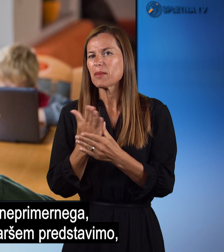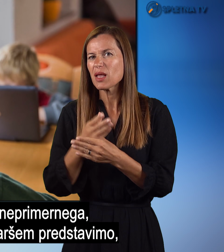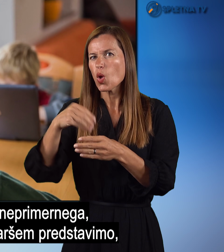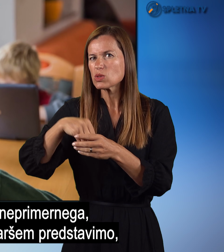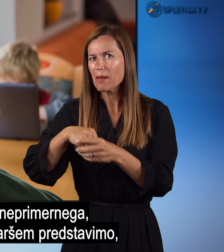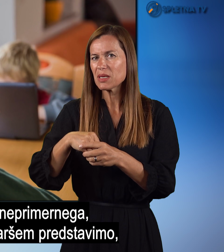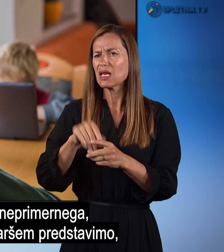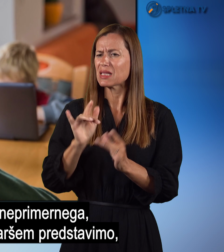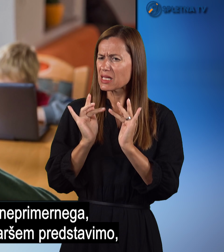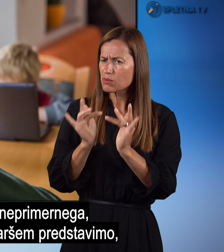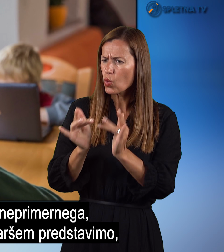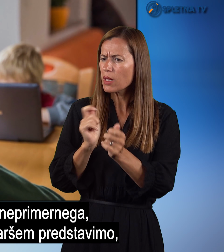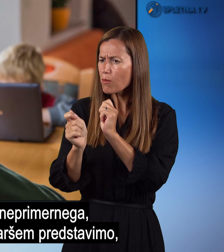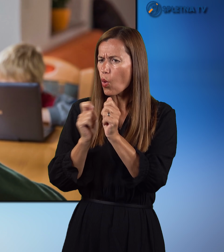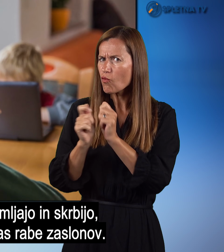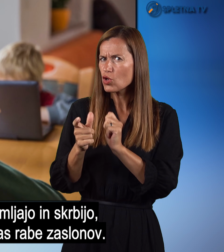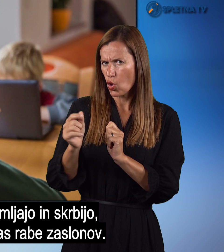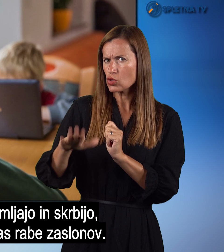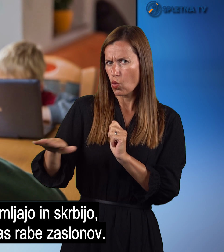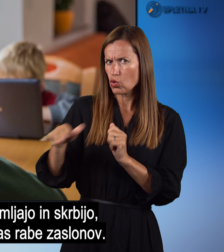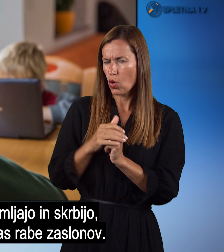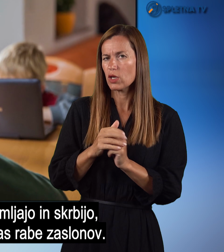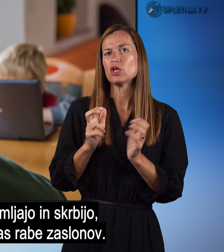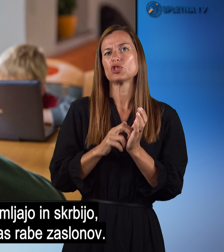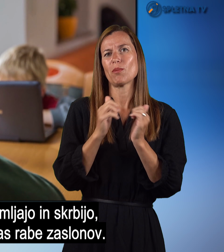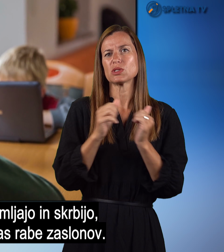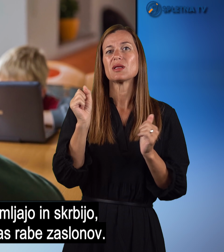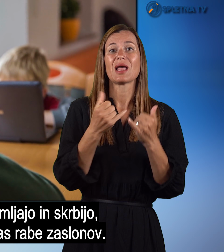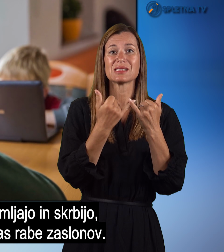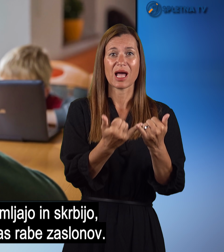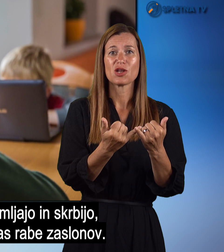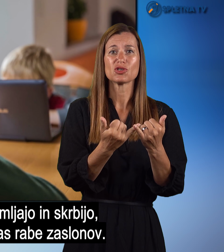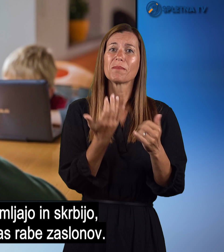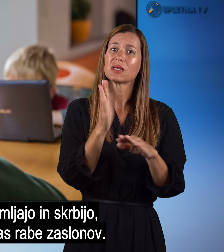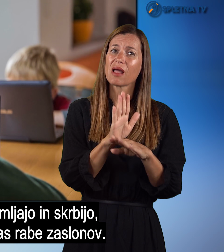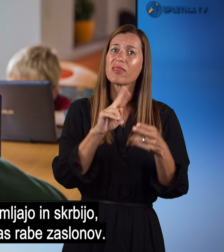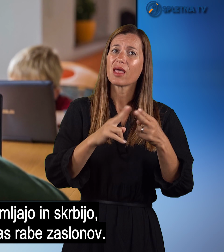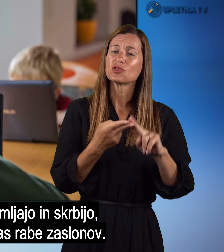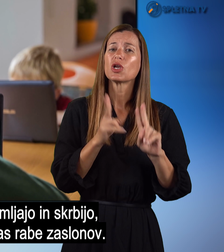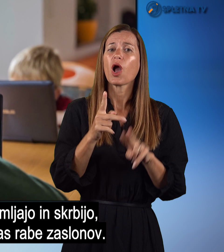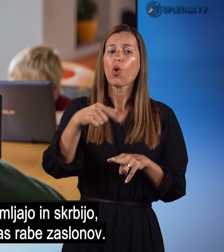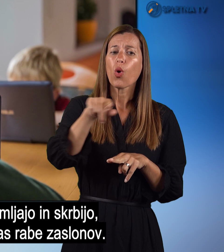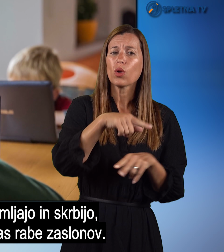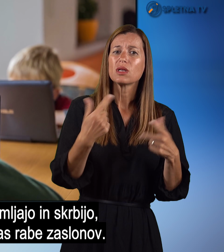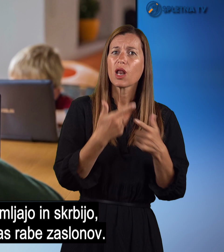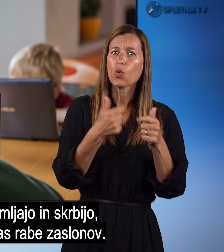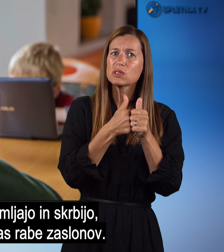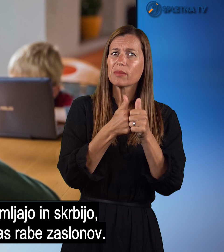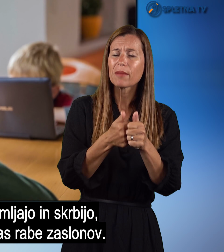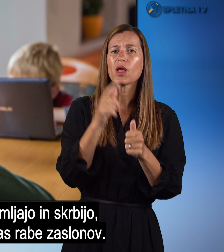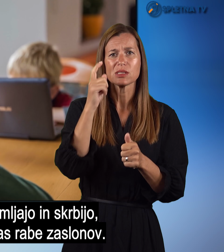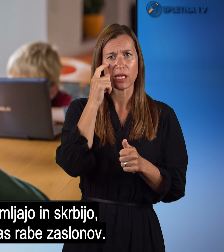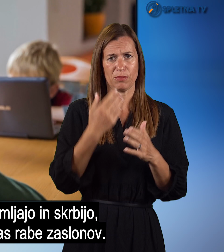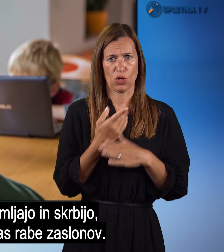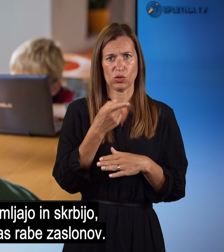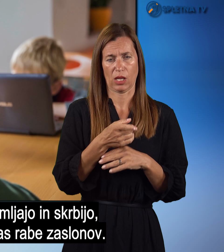neprijetnimi vsebinami, se z njimi pogovorijo. Predvsem pa, da tudi staršem predstavimo načine, kako oni lahko spremljajo in skrbijo